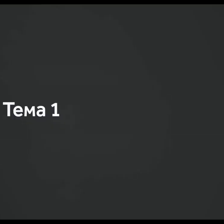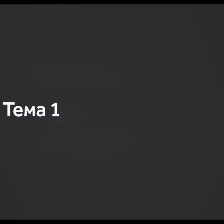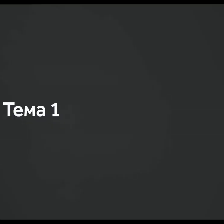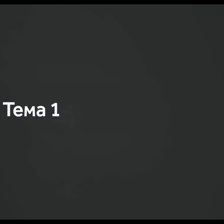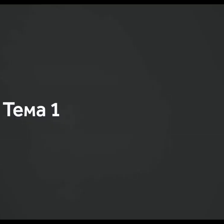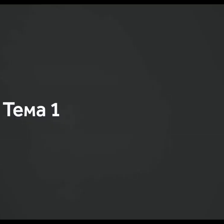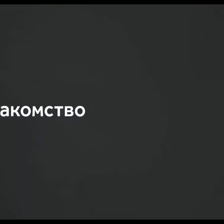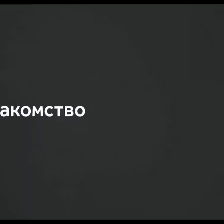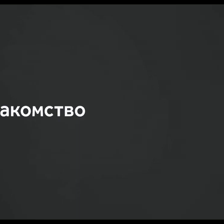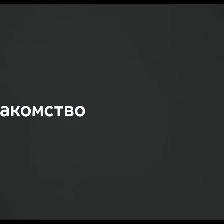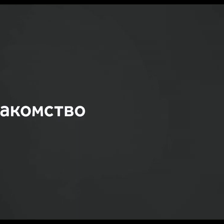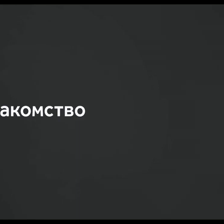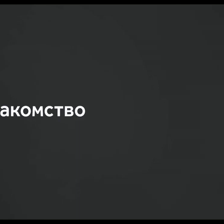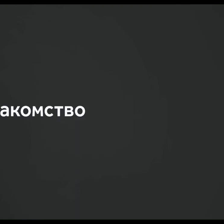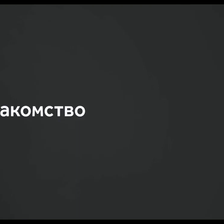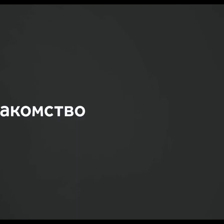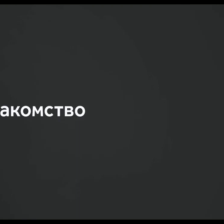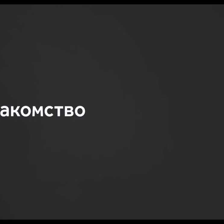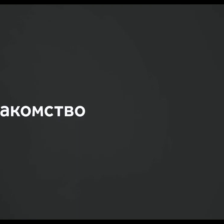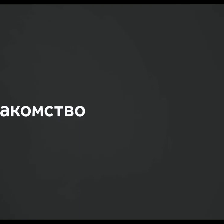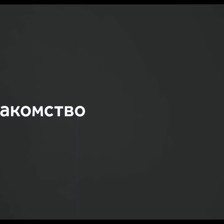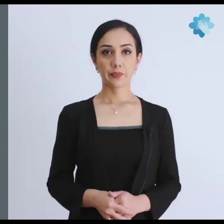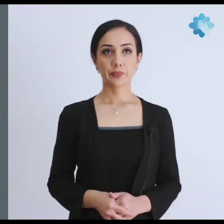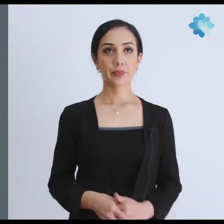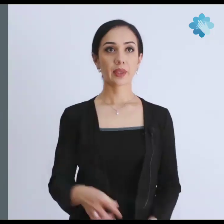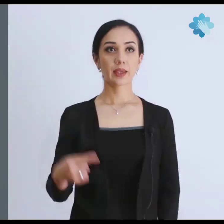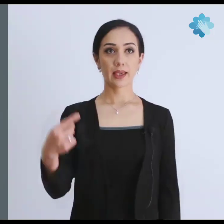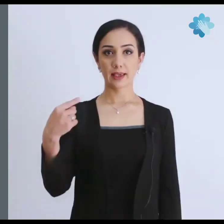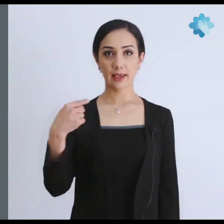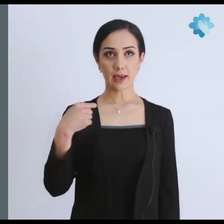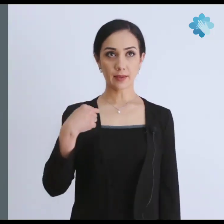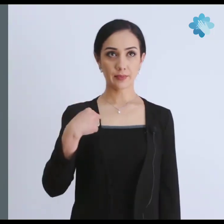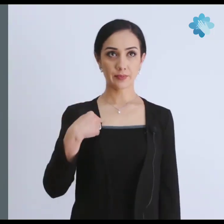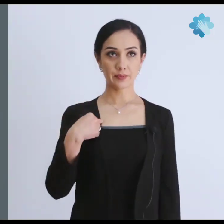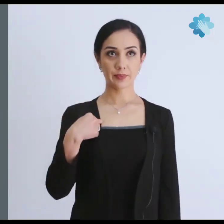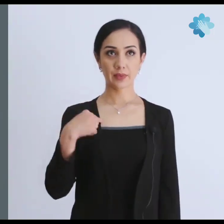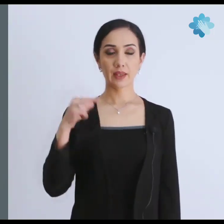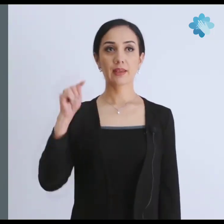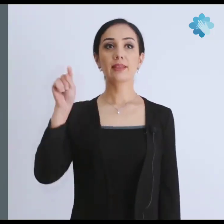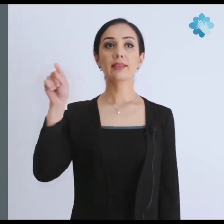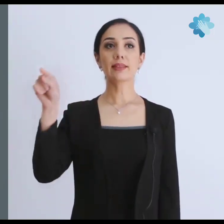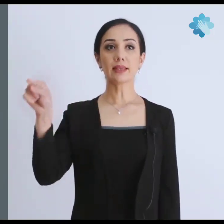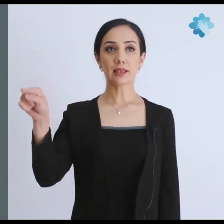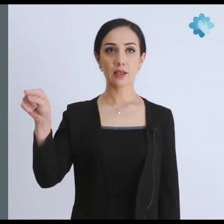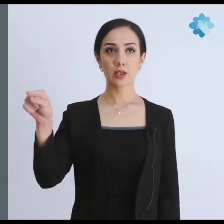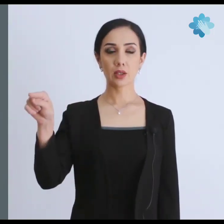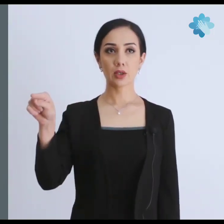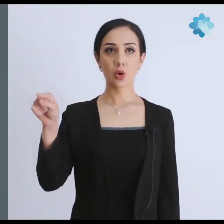это тема 1 знакомство я ты